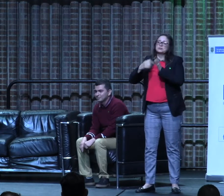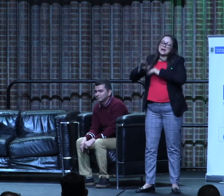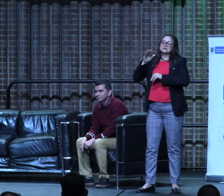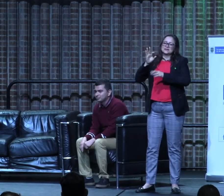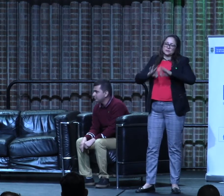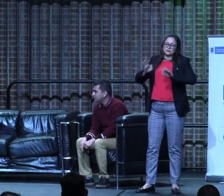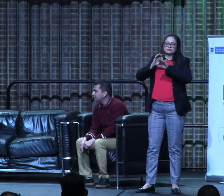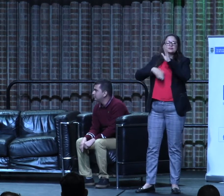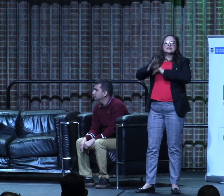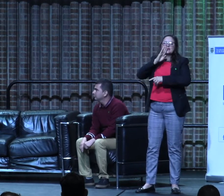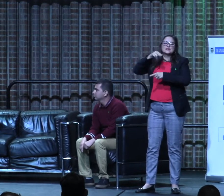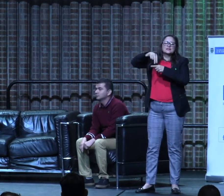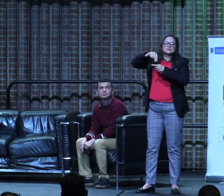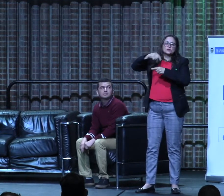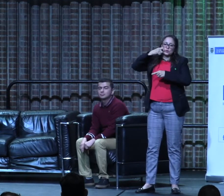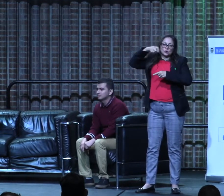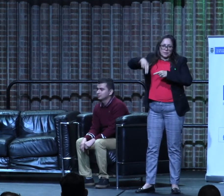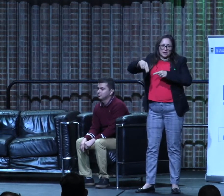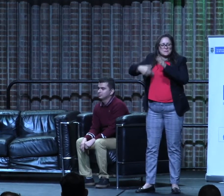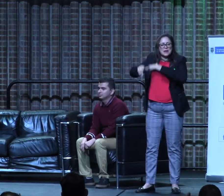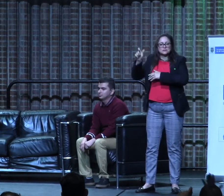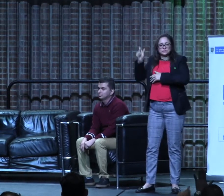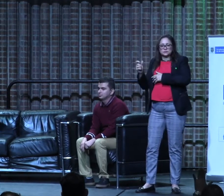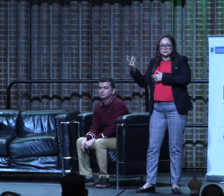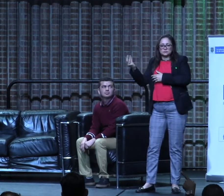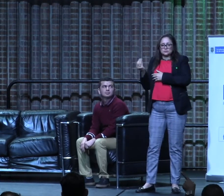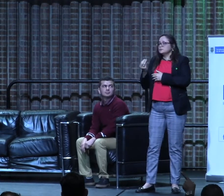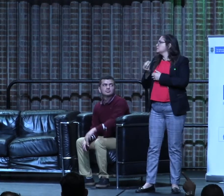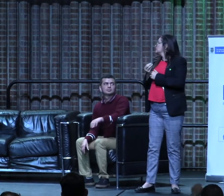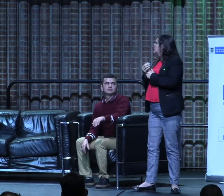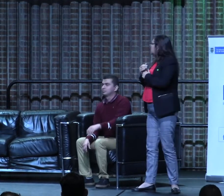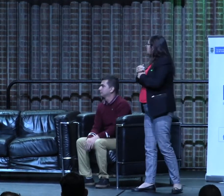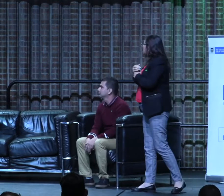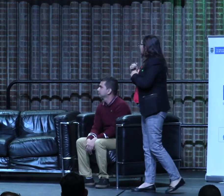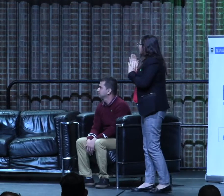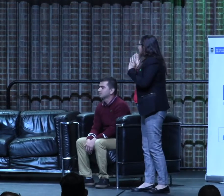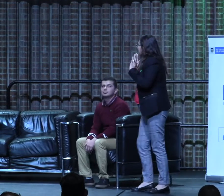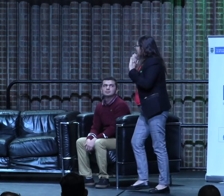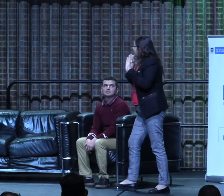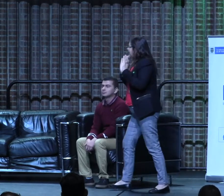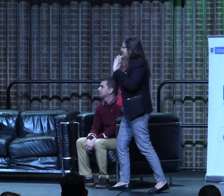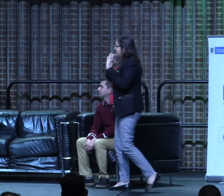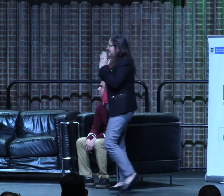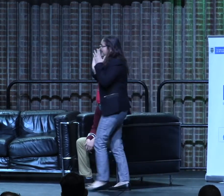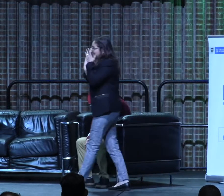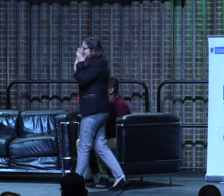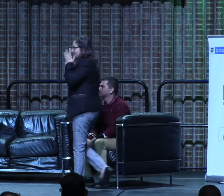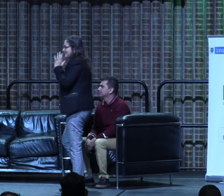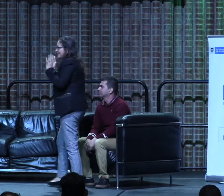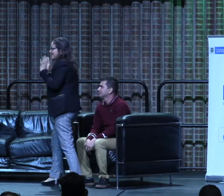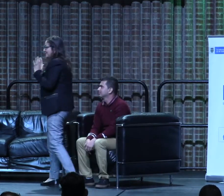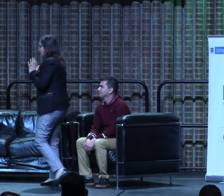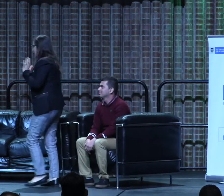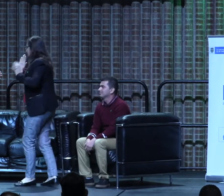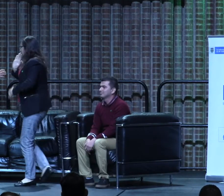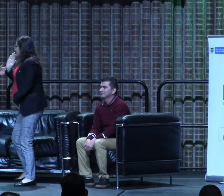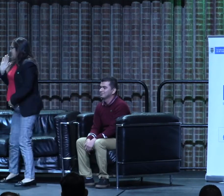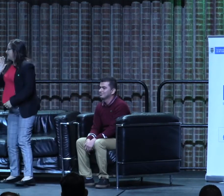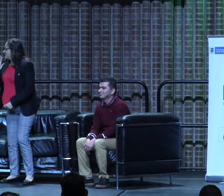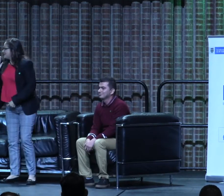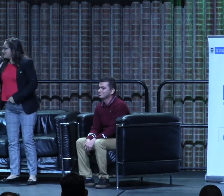decreto 1421. Así que importante también tener estos recursos humanos. ¿Que me decía algo? Discúlpeme. Tengo que